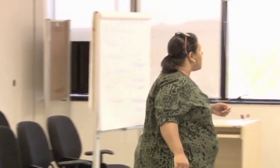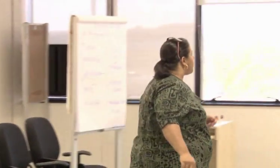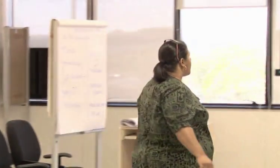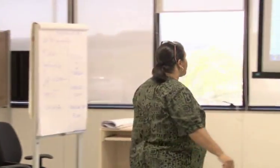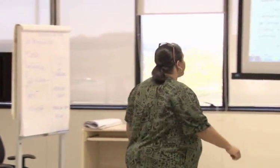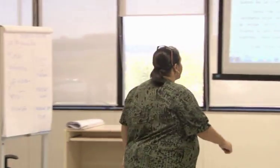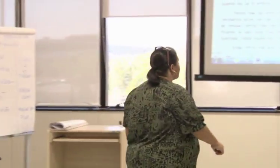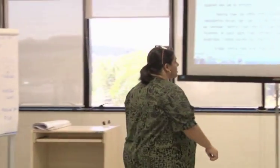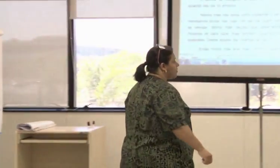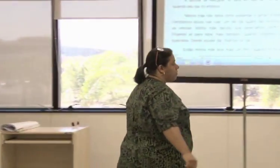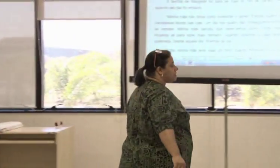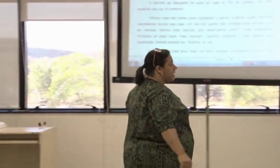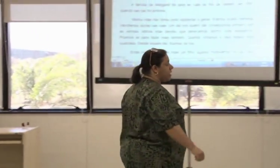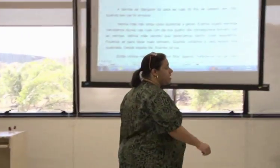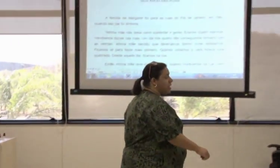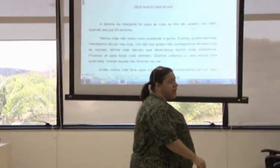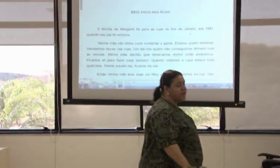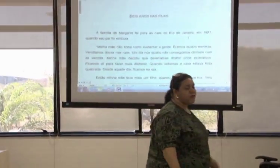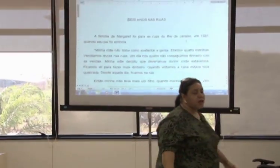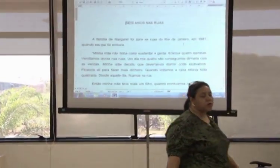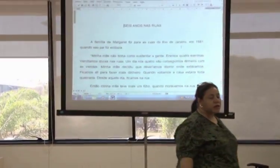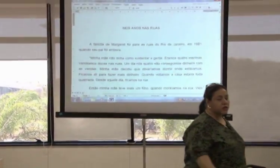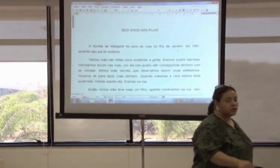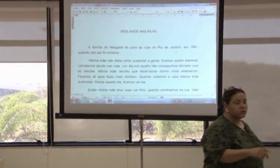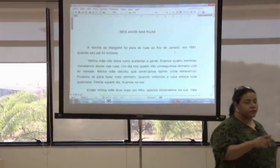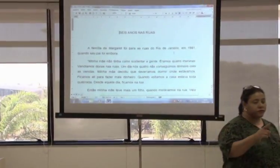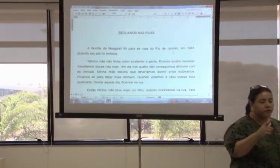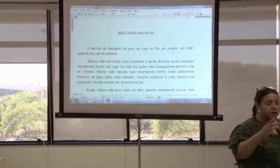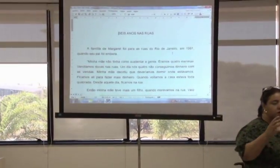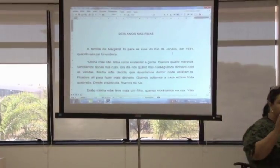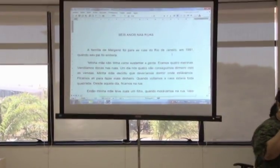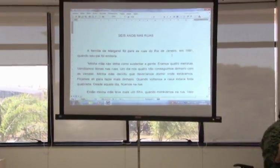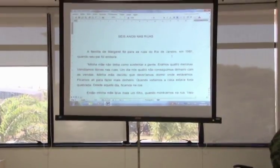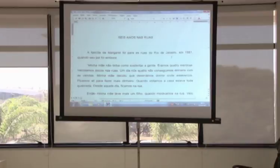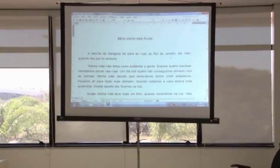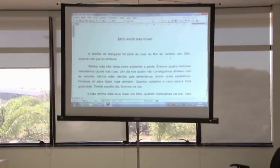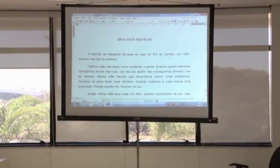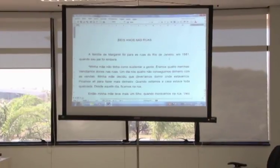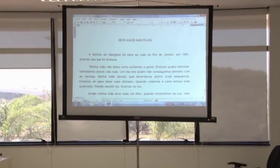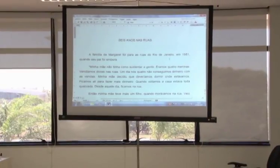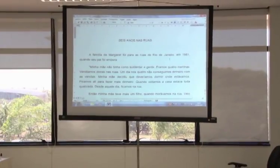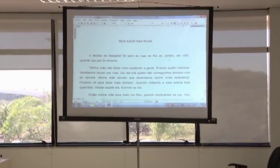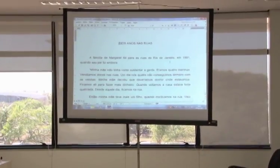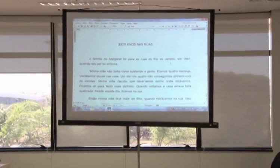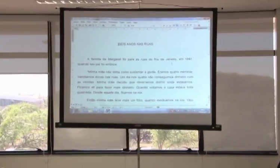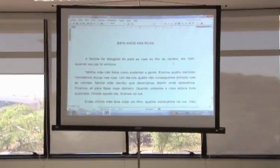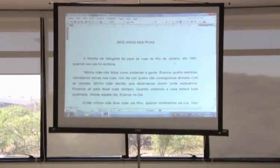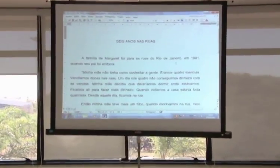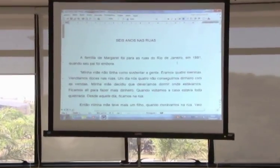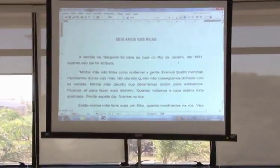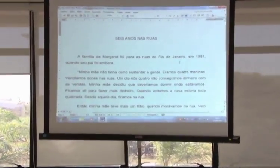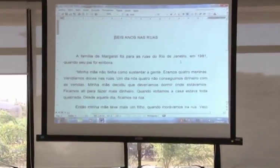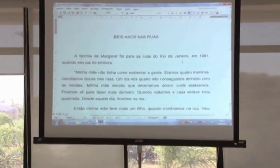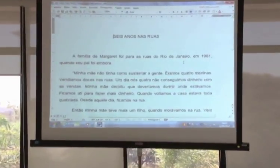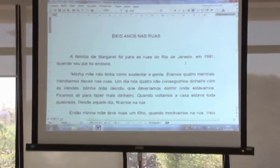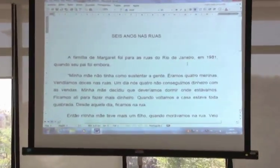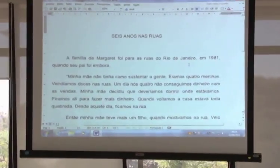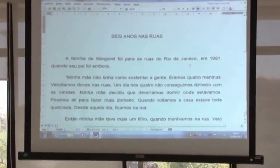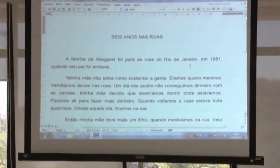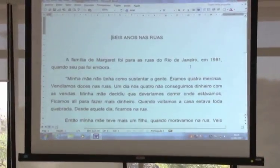Então, a primeira coisa que eu vou fazer é ver o texto. Daqui onde eu estou, você me escuta? Escuta?